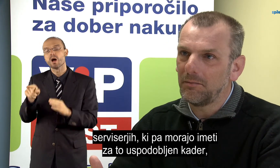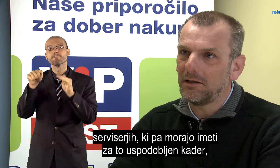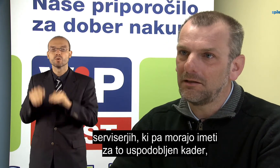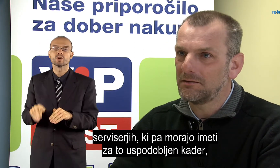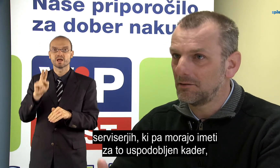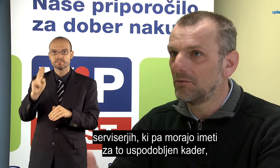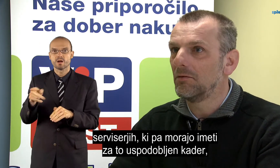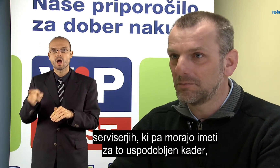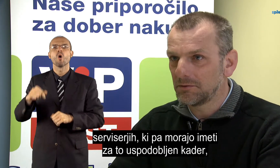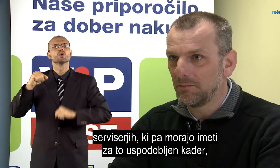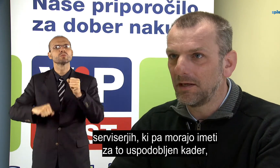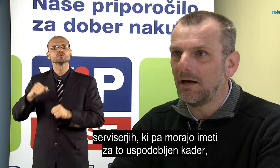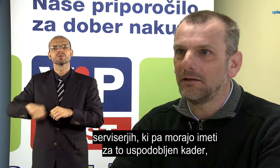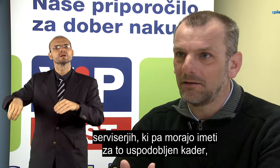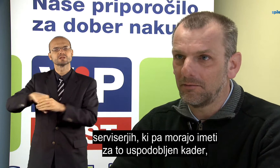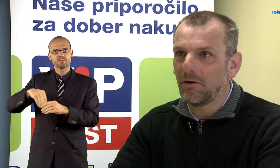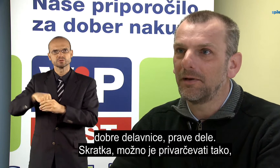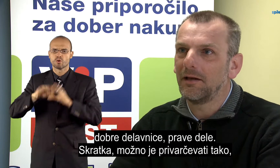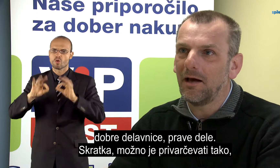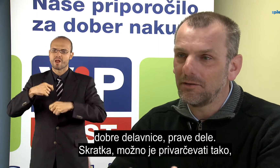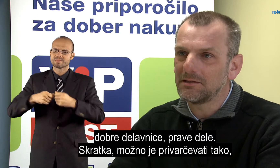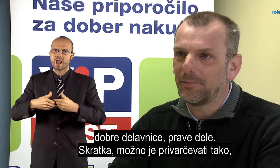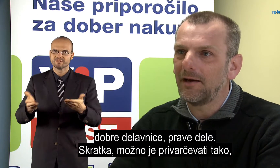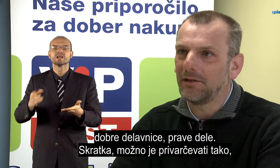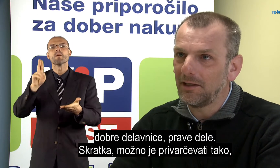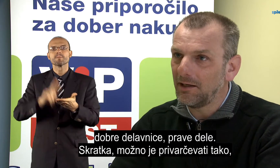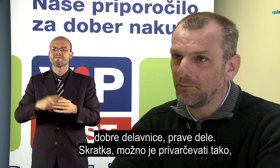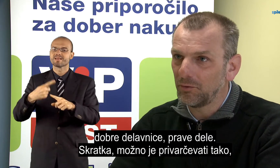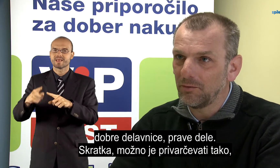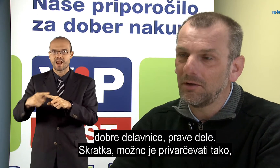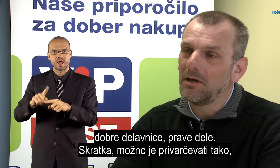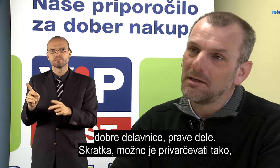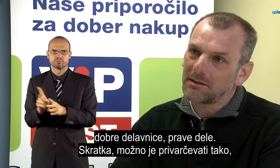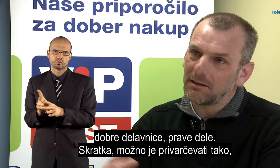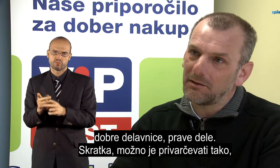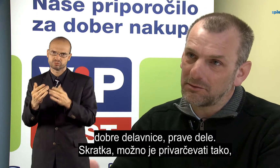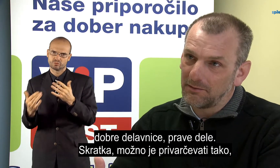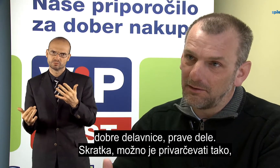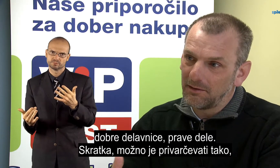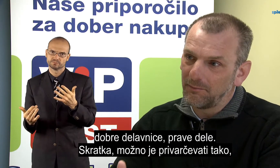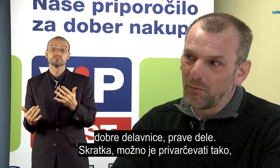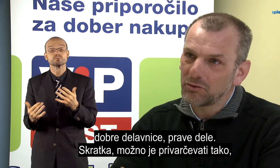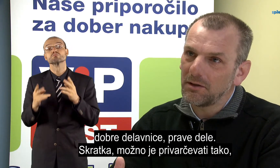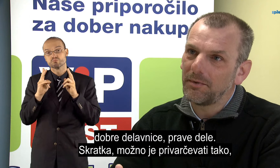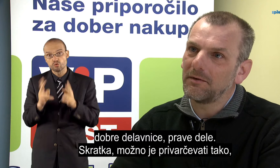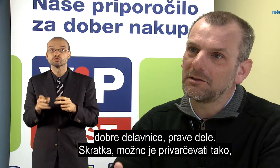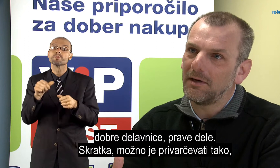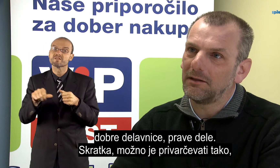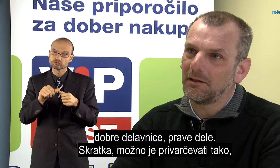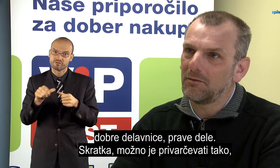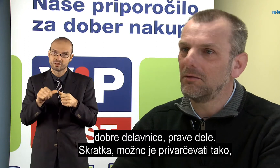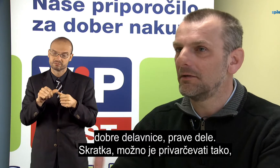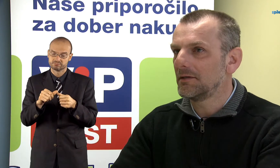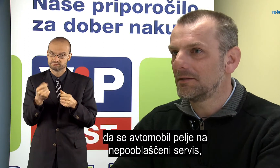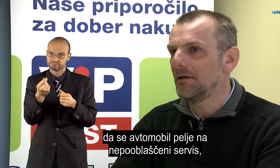morajo imeti za to usposobljen kader, dobre delavnice, prave dele in podobno. Skratka, možno je